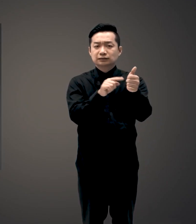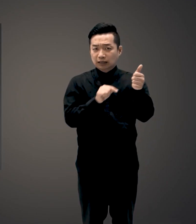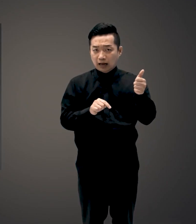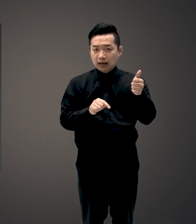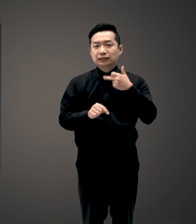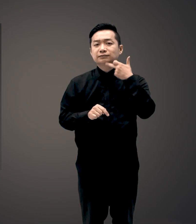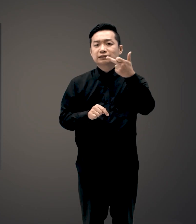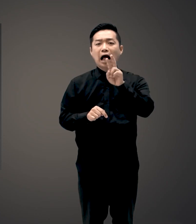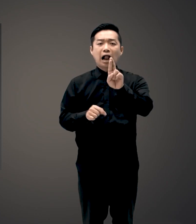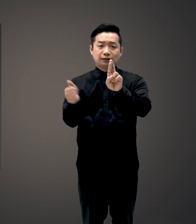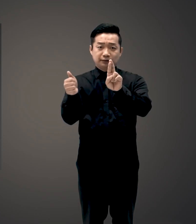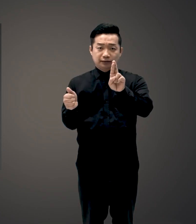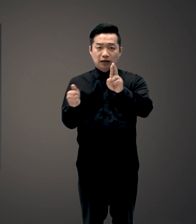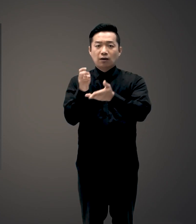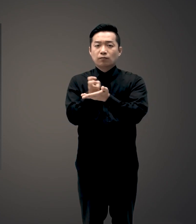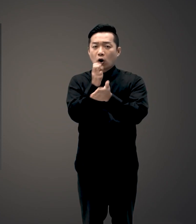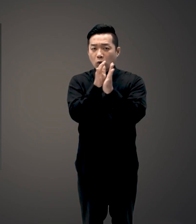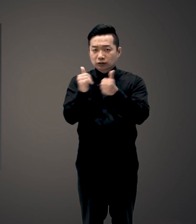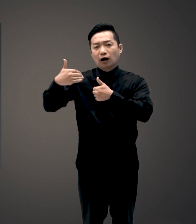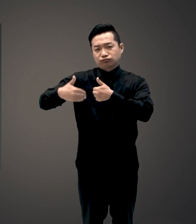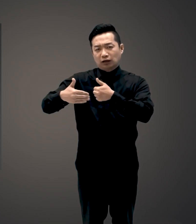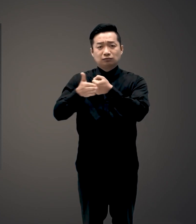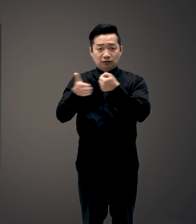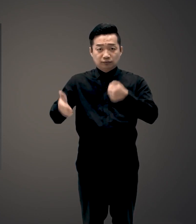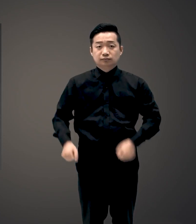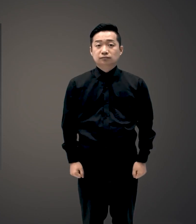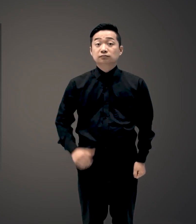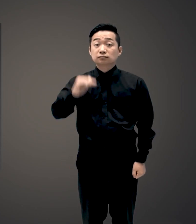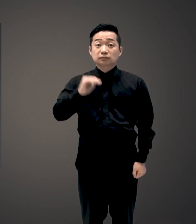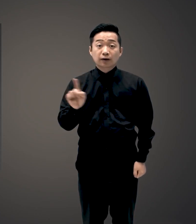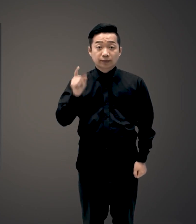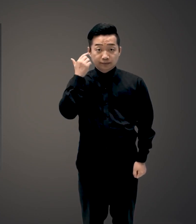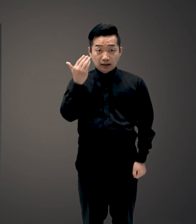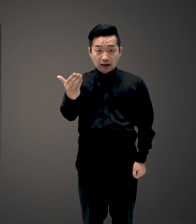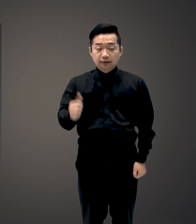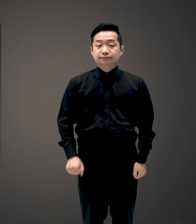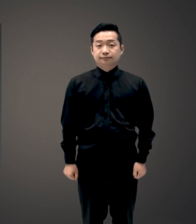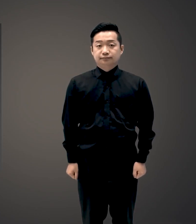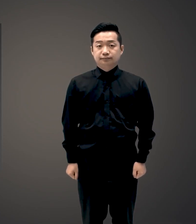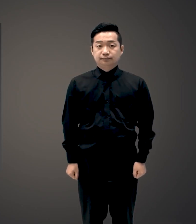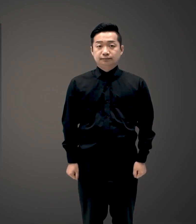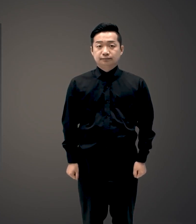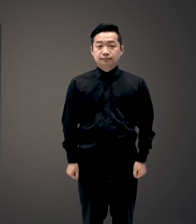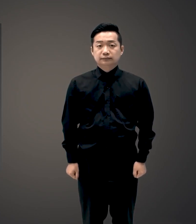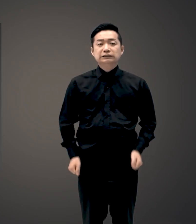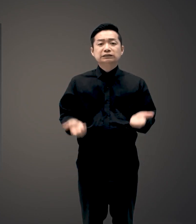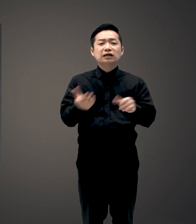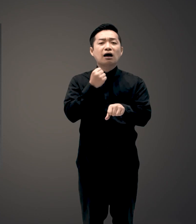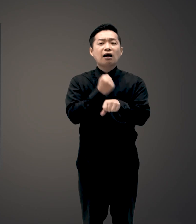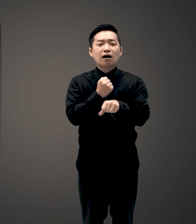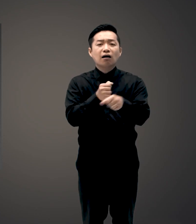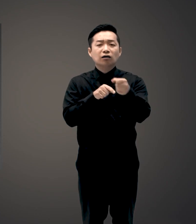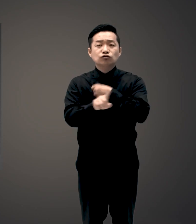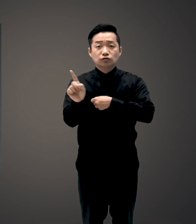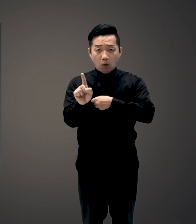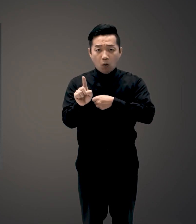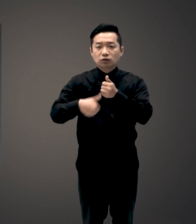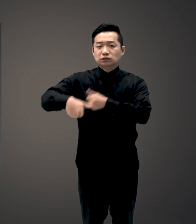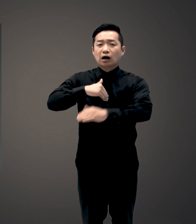성공한 작가가 된 헨리는 시나리오 작업 의뢰를 받고 할리우드에 입성하는데 마법의 세계, 나는 마음에